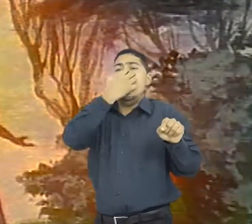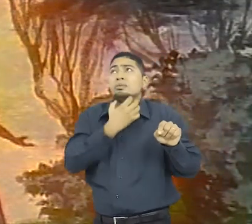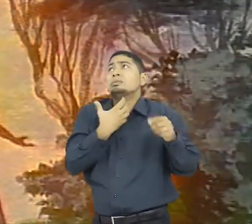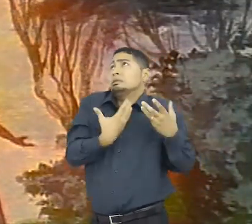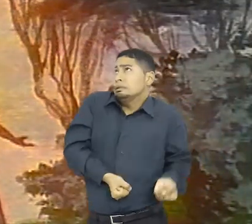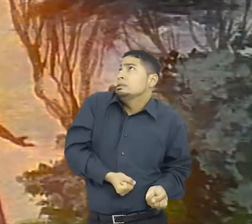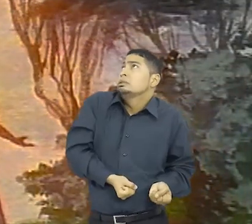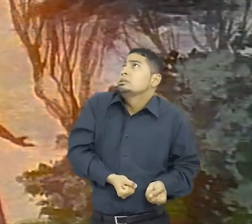comi.